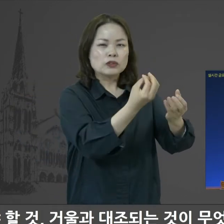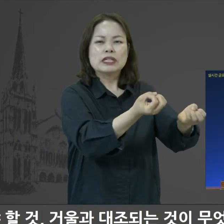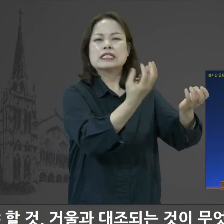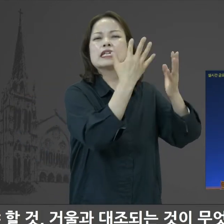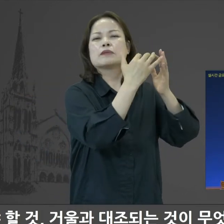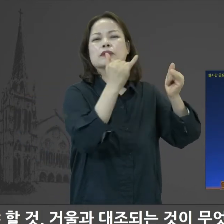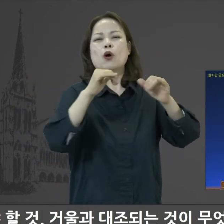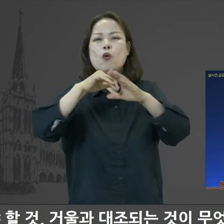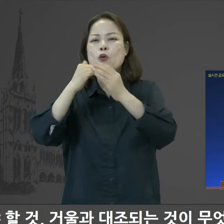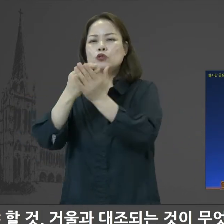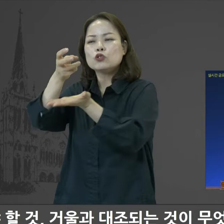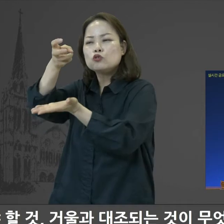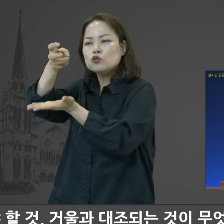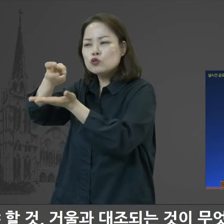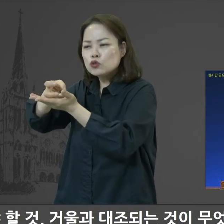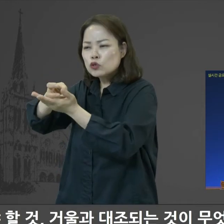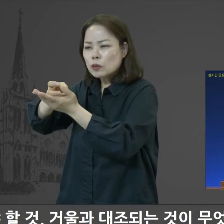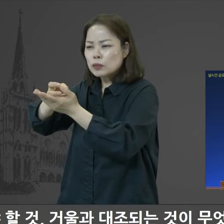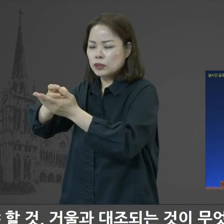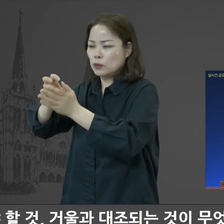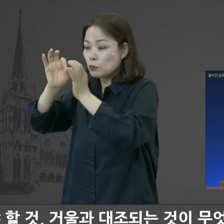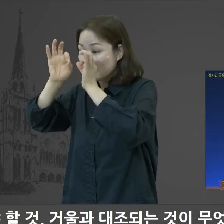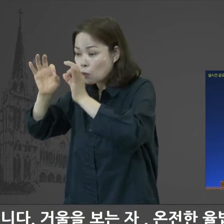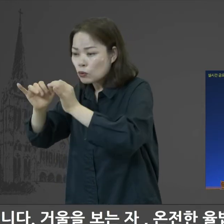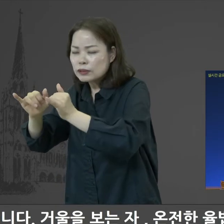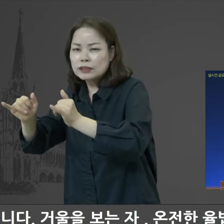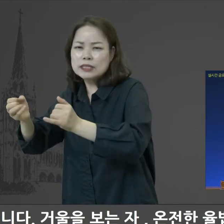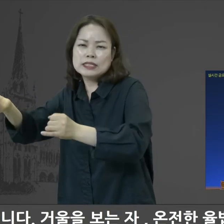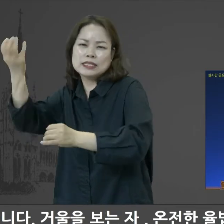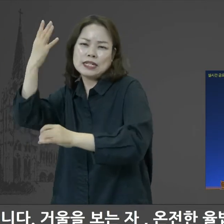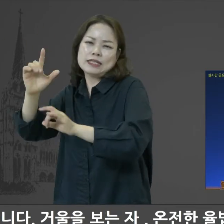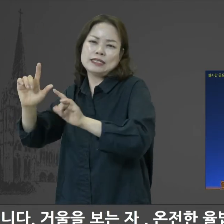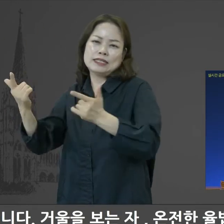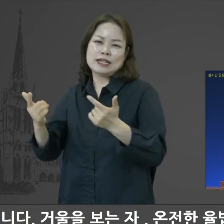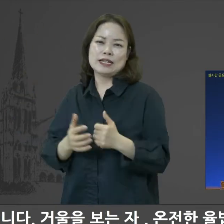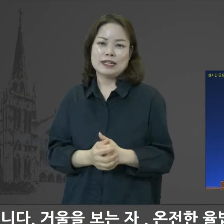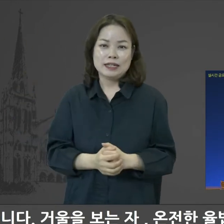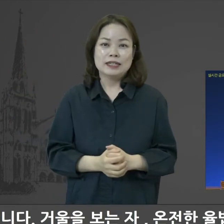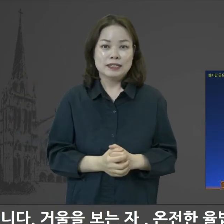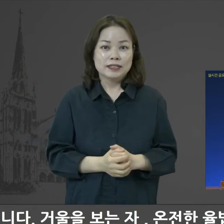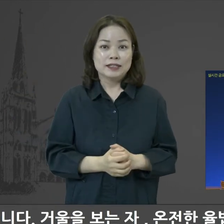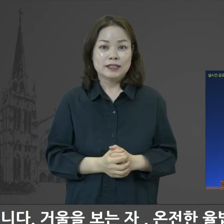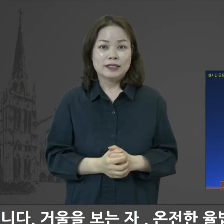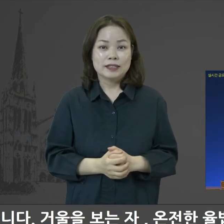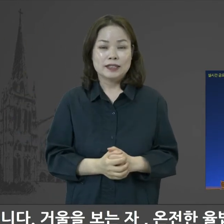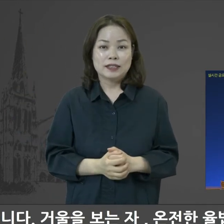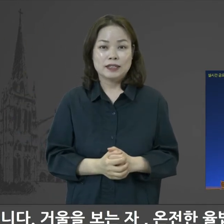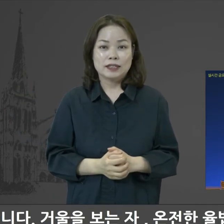자. 온전한 율법을 들여다보는 자는 안 잊어버리는 자.